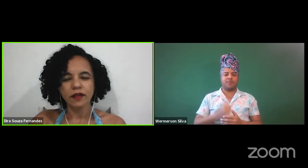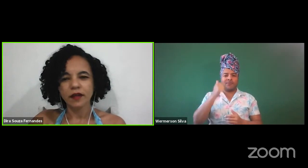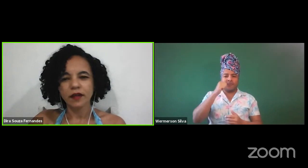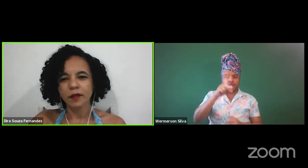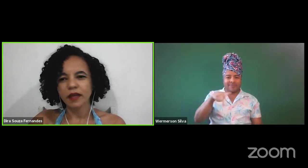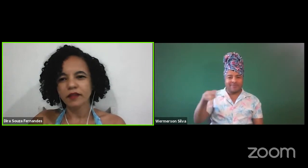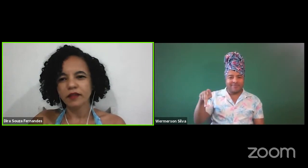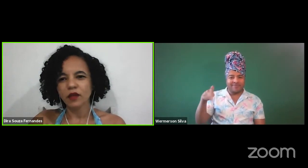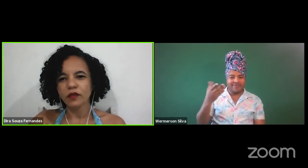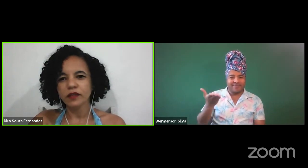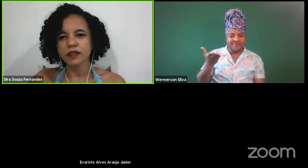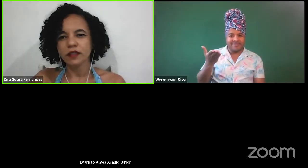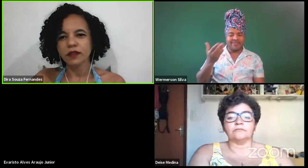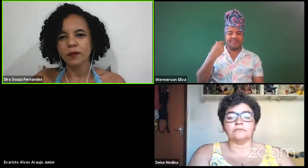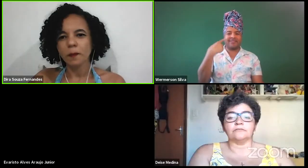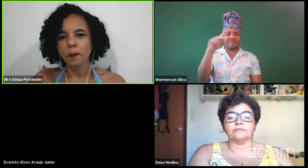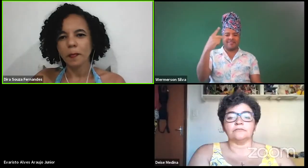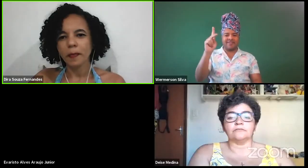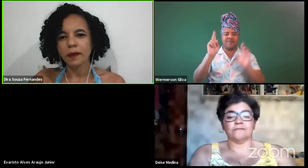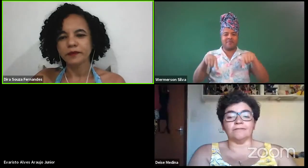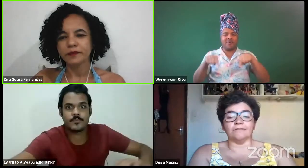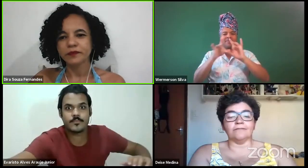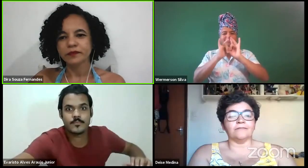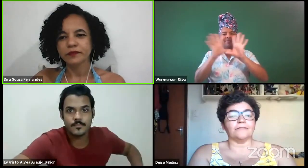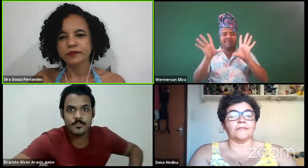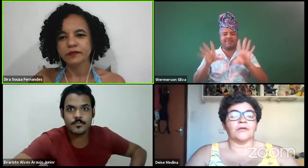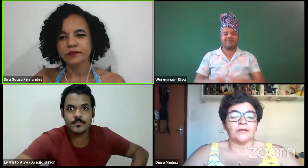Deise, a palavra está com você.